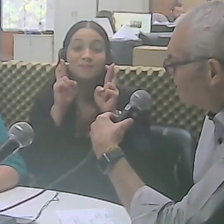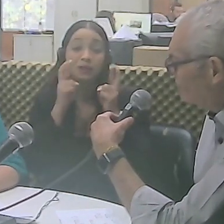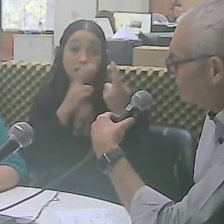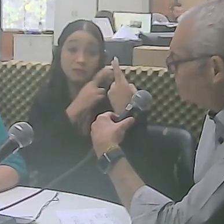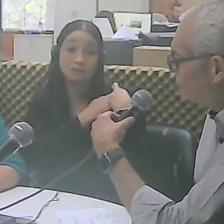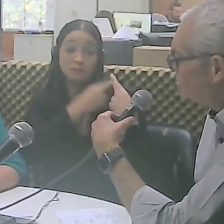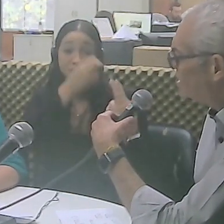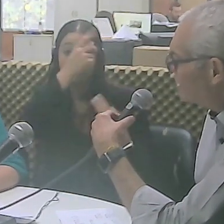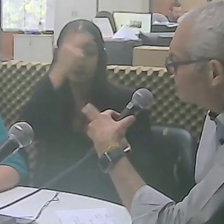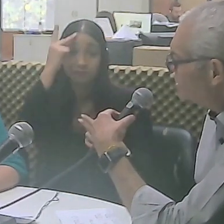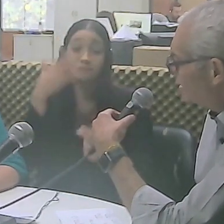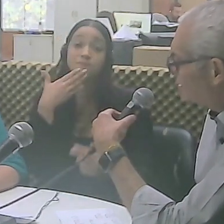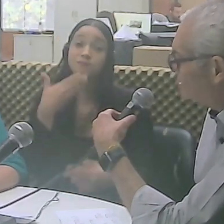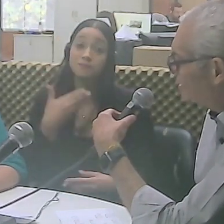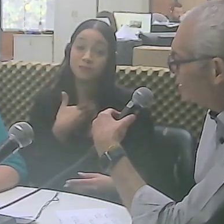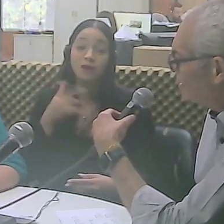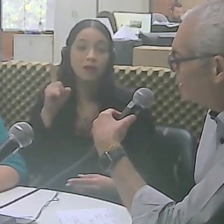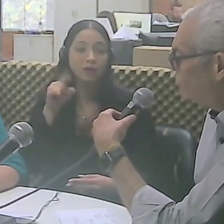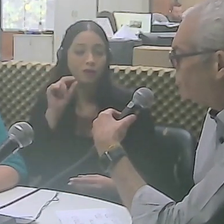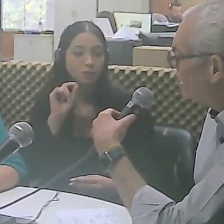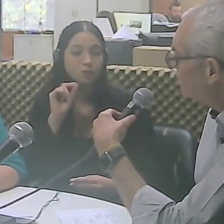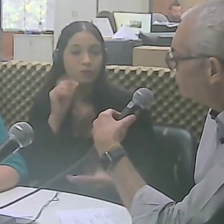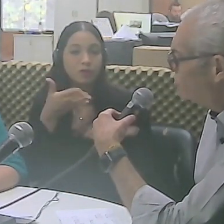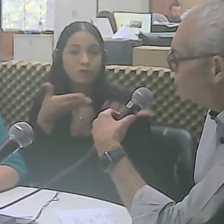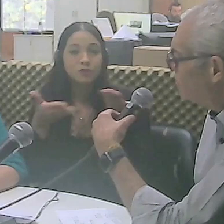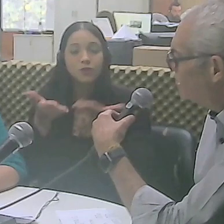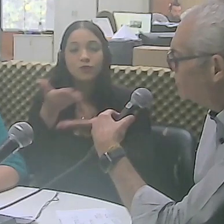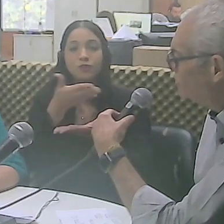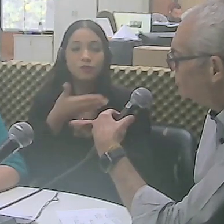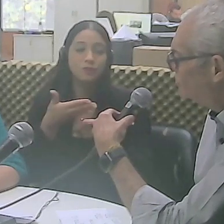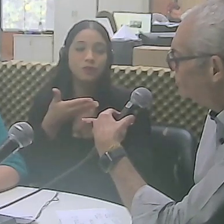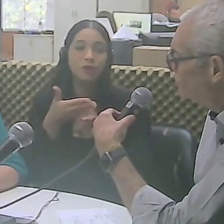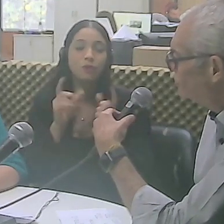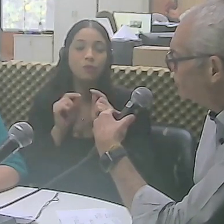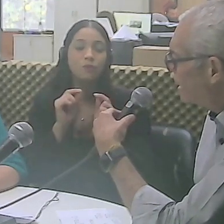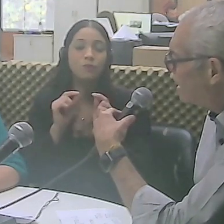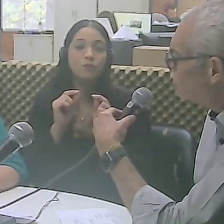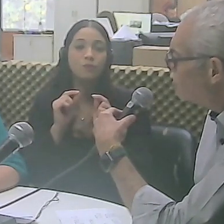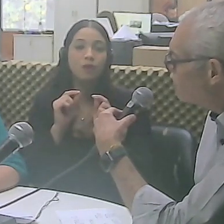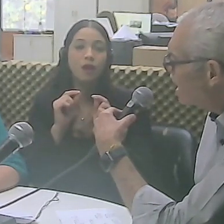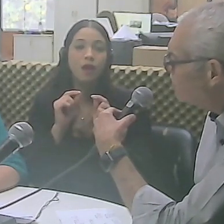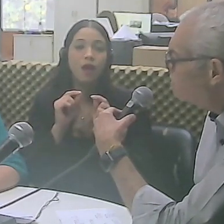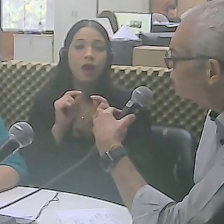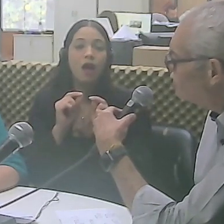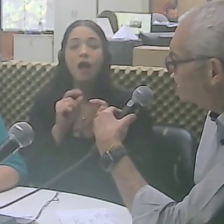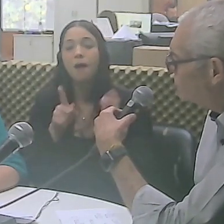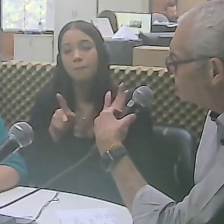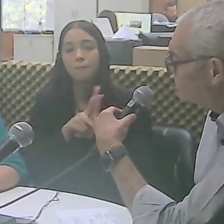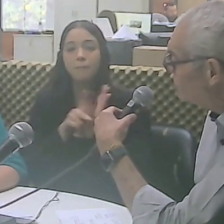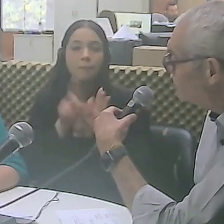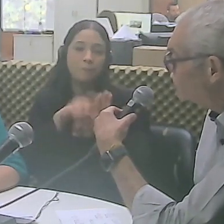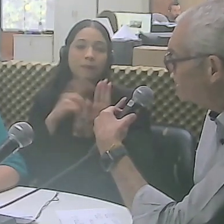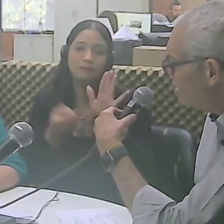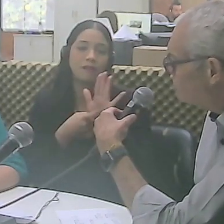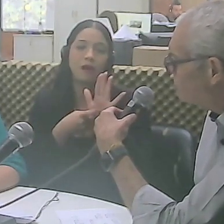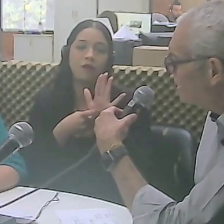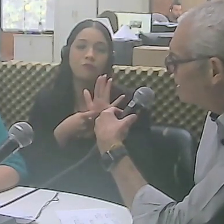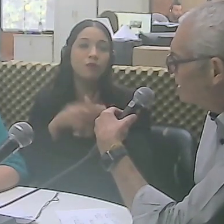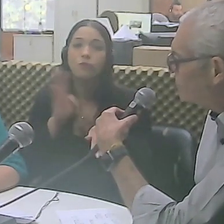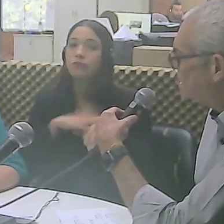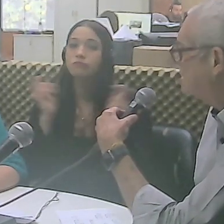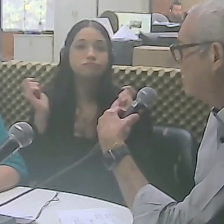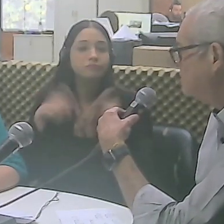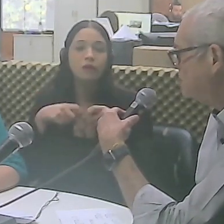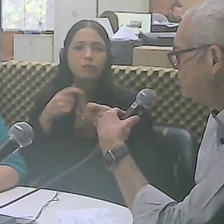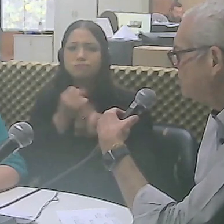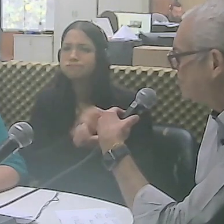do prefeito foi exatamente essa, né? É trocar o pneu do carro com o carro em movimento. Nós não temos tempo, né? É